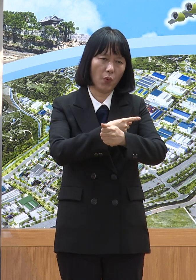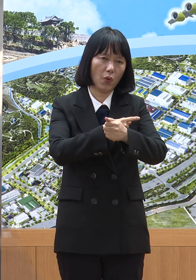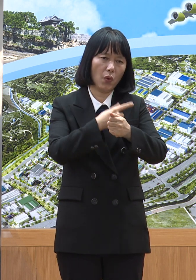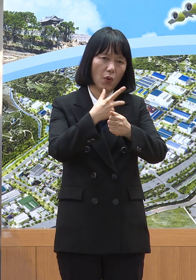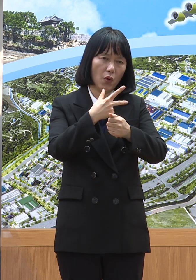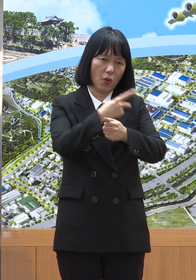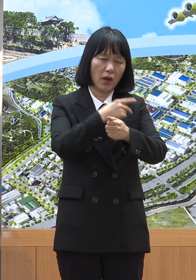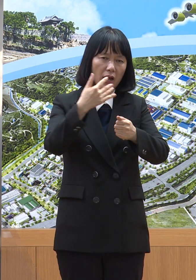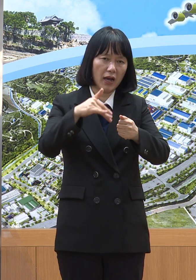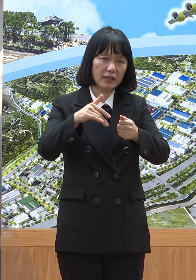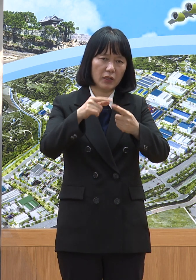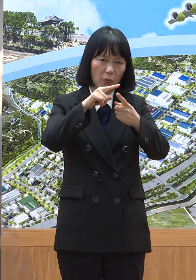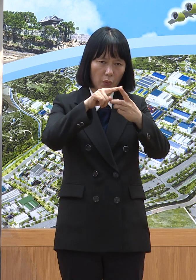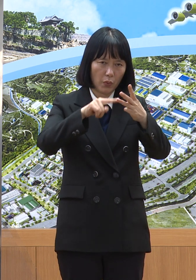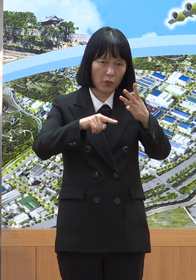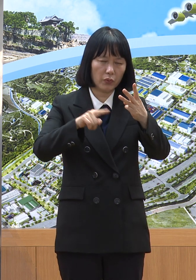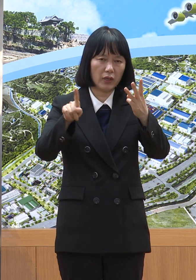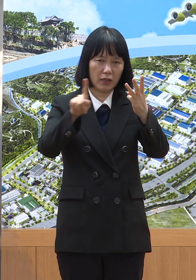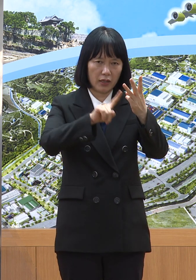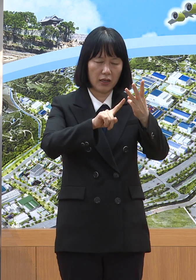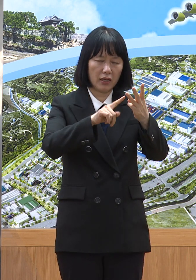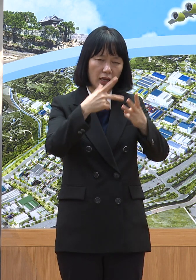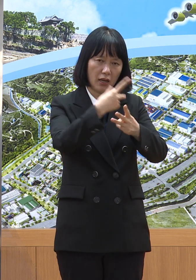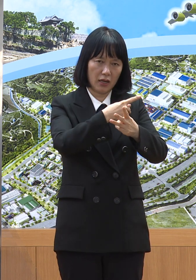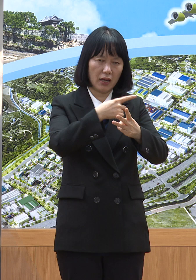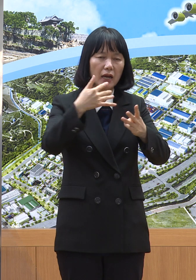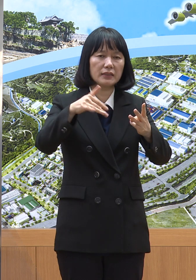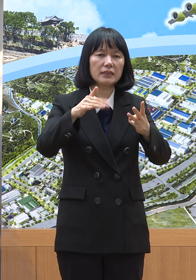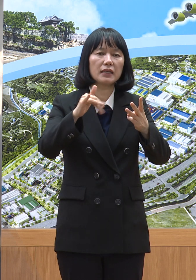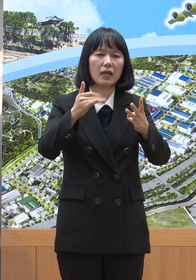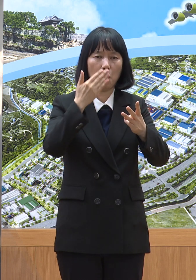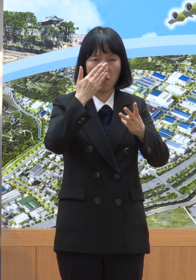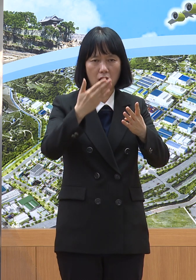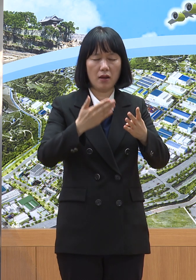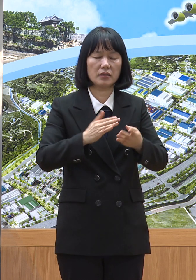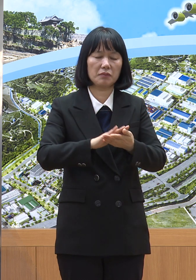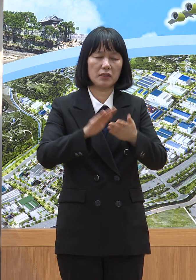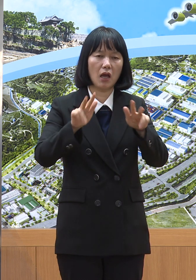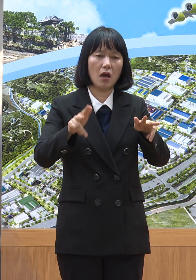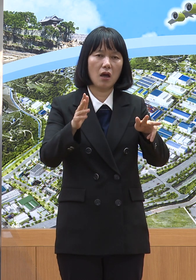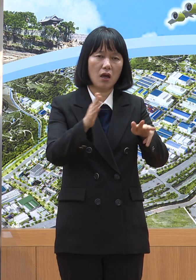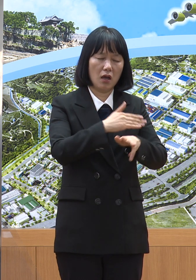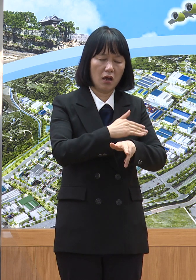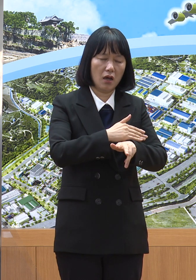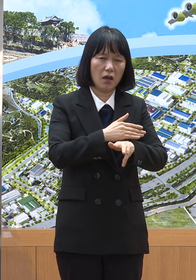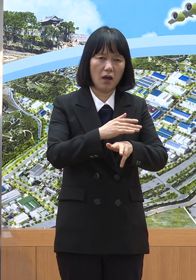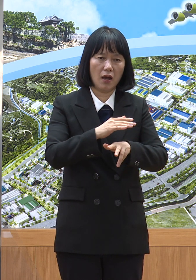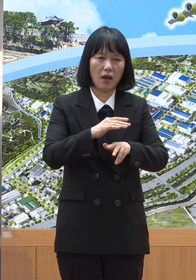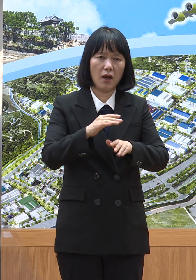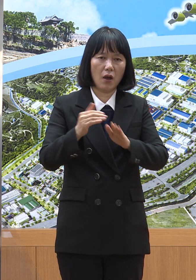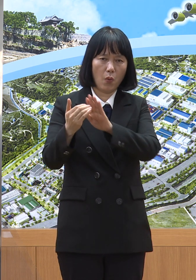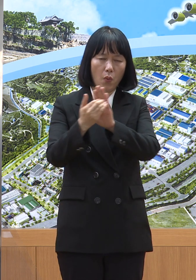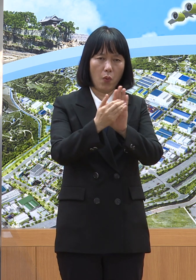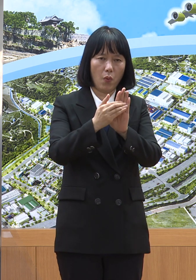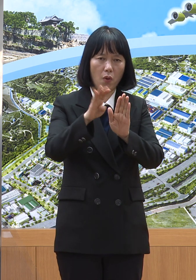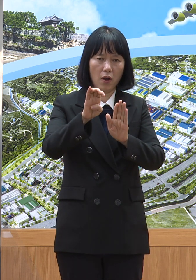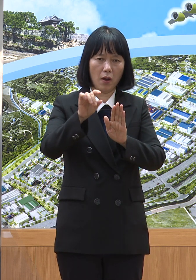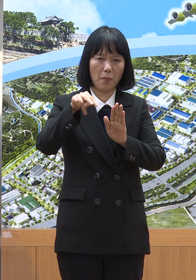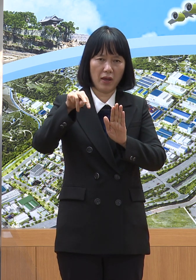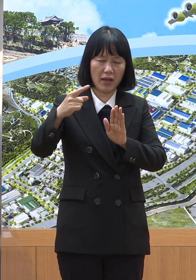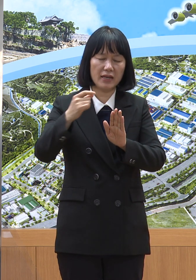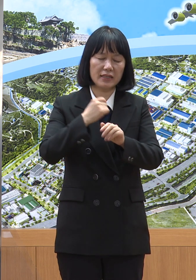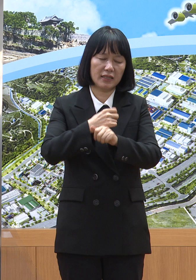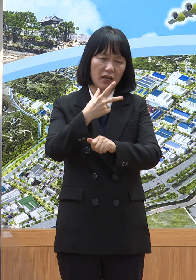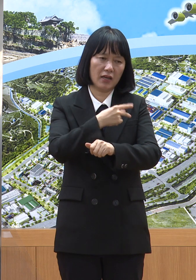한하여 입장이 허용됩니다. 이에 오늘부터 방역 패스 확인 의무를 이행하지